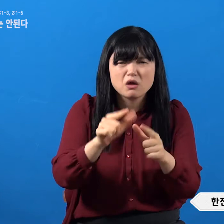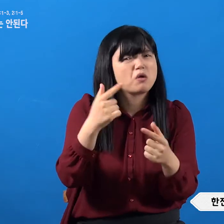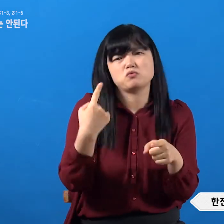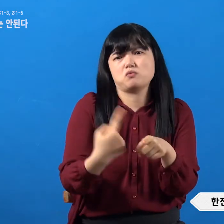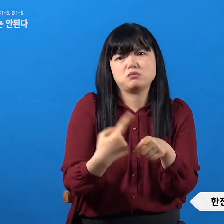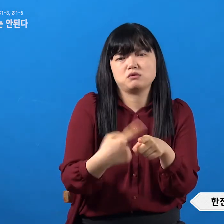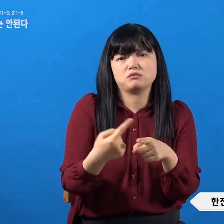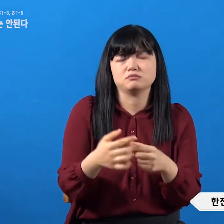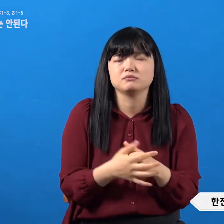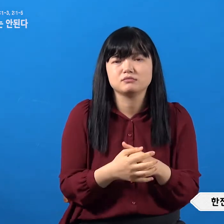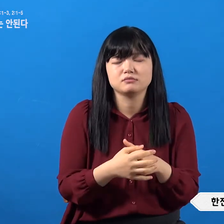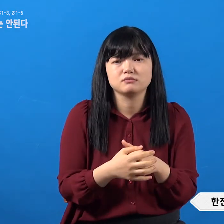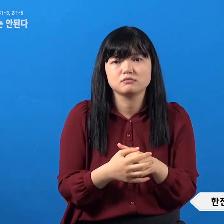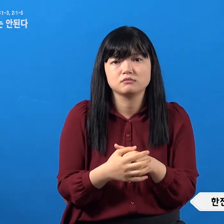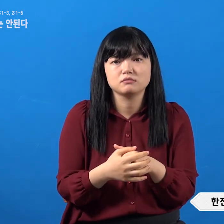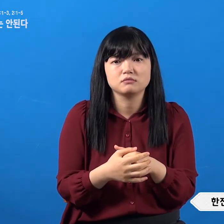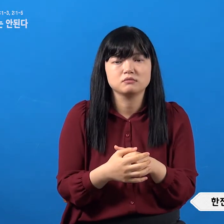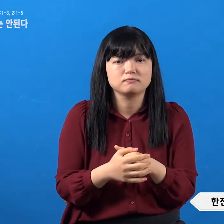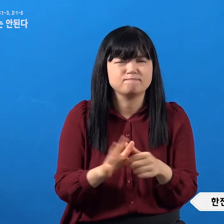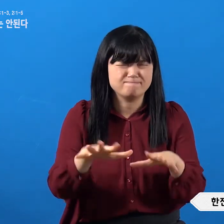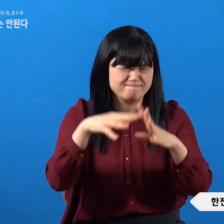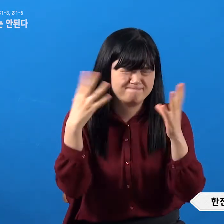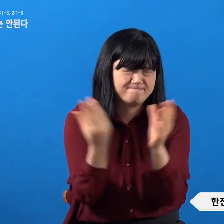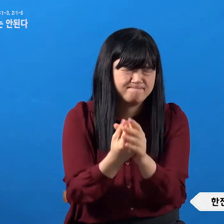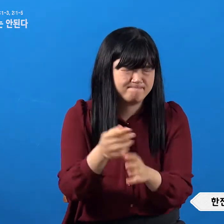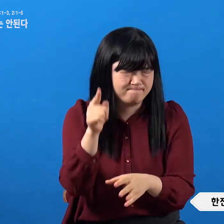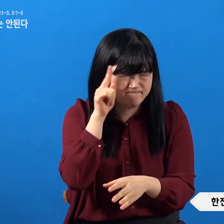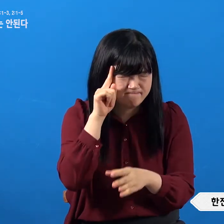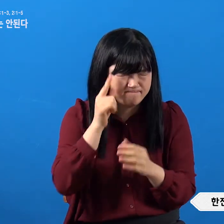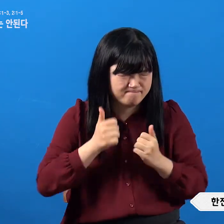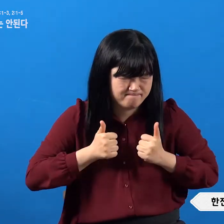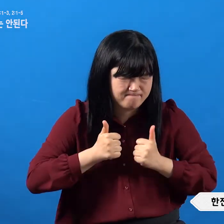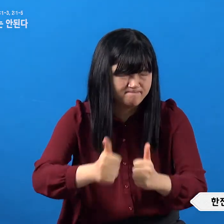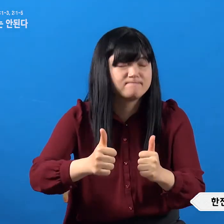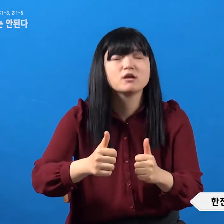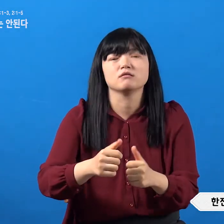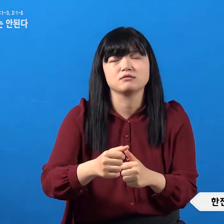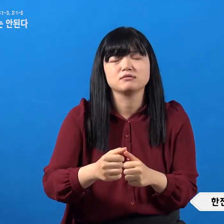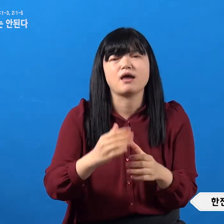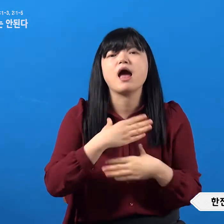신앙생활에도 꼭 그렇습니다. 전속력으로 달리는 것이 안전합니다.